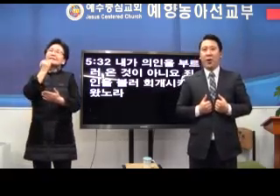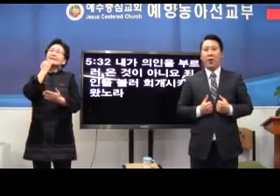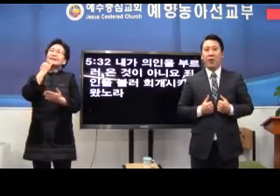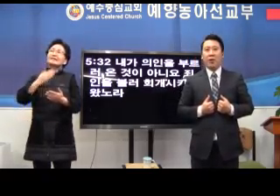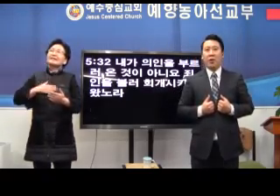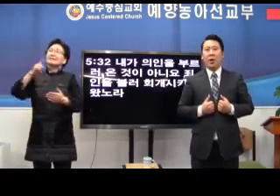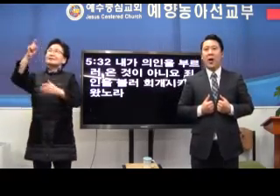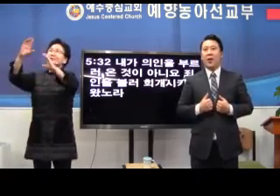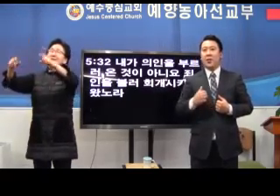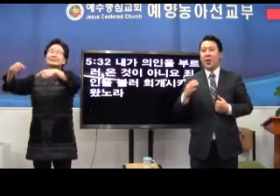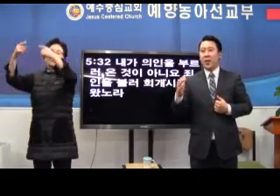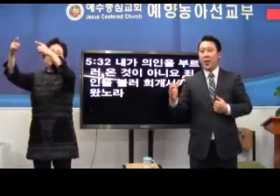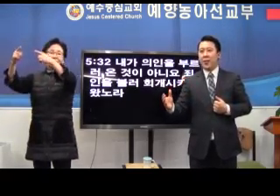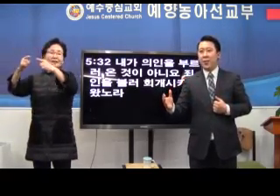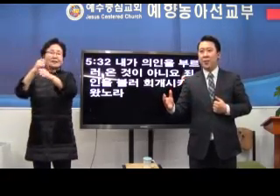가요. 하는 자에겐